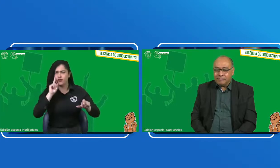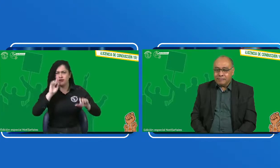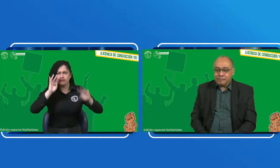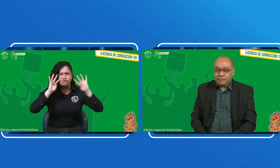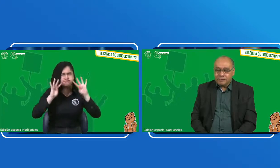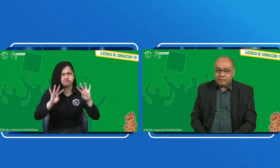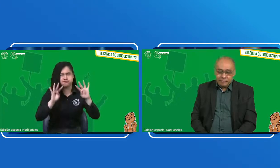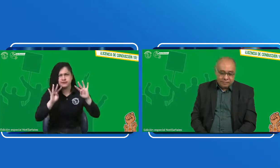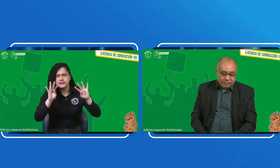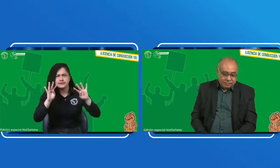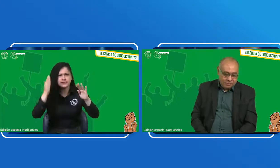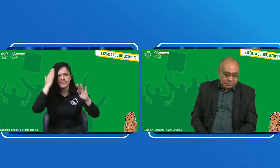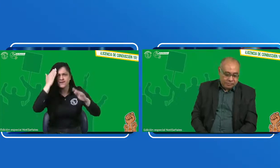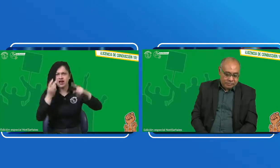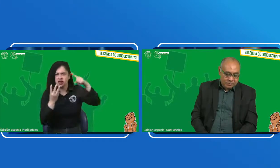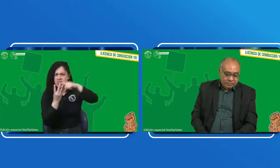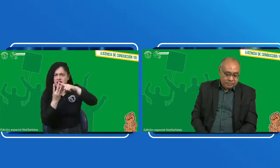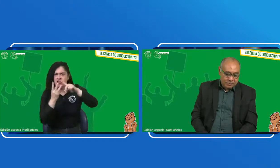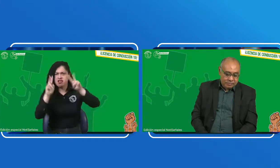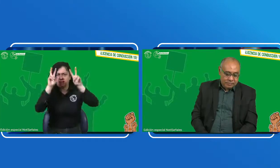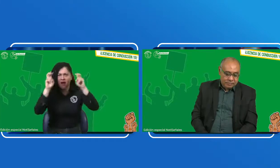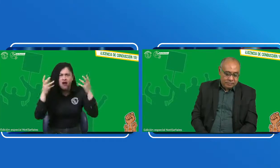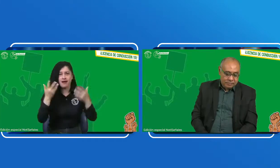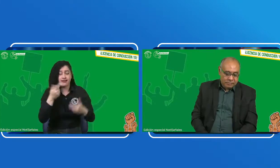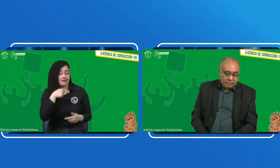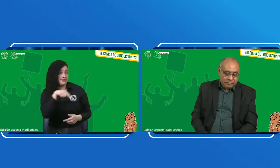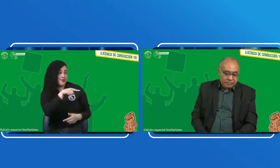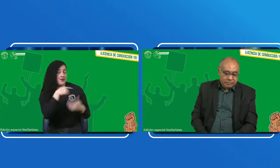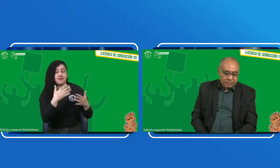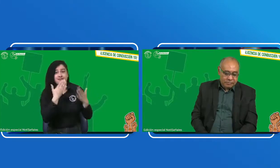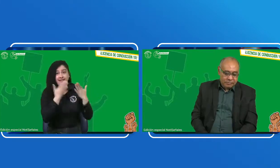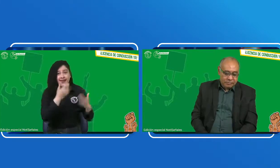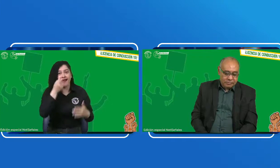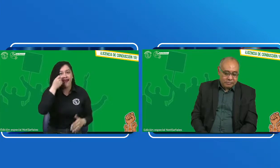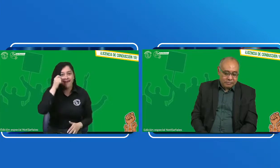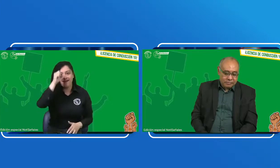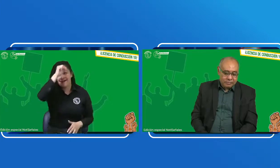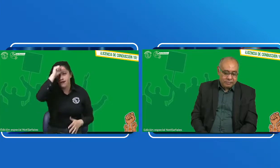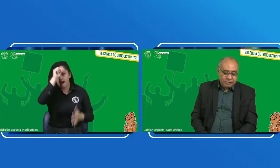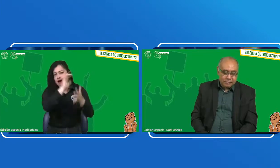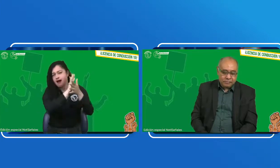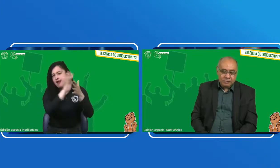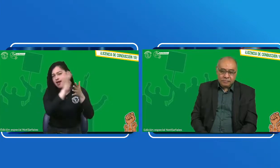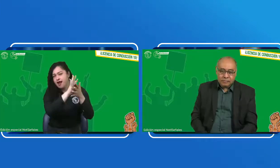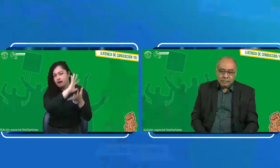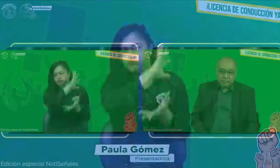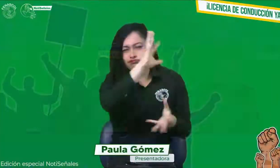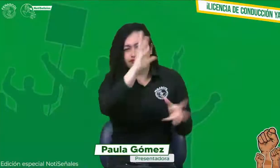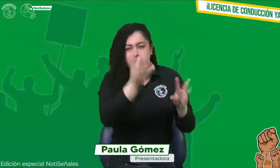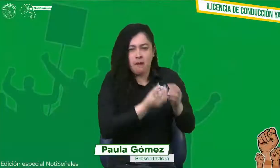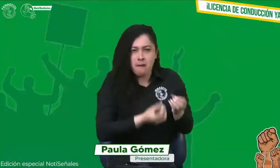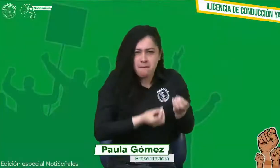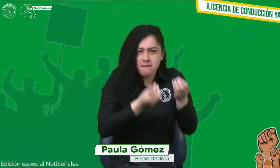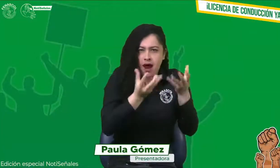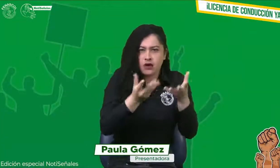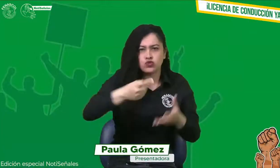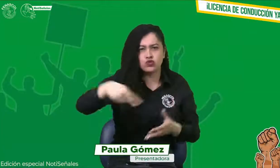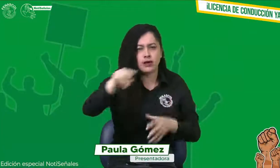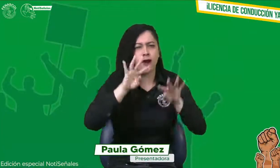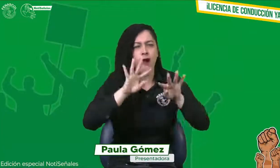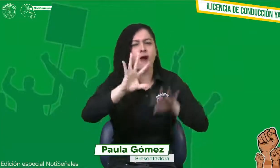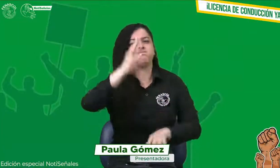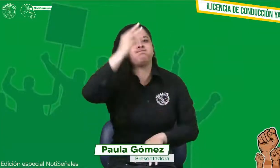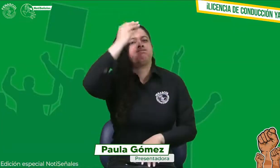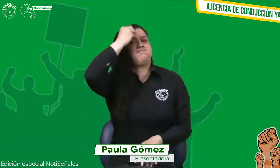Bueno, muchas gracias a todas las personas sordas que nos están viendo. La información sobre la licencia de conducción, gracias a Henry